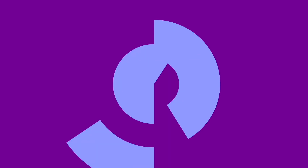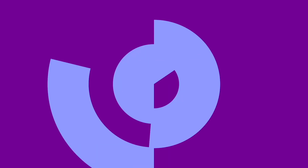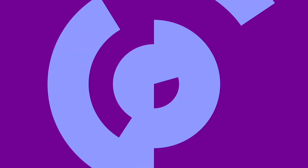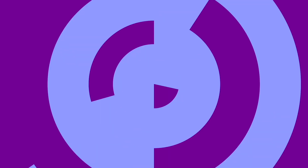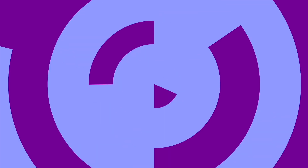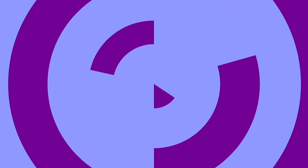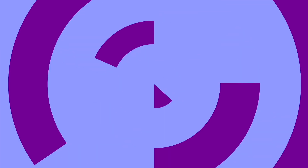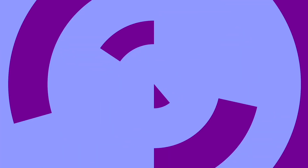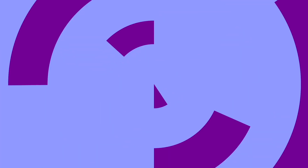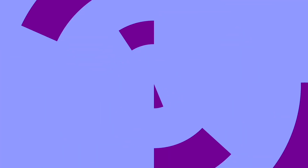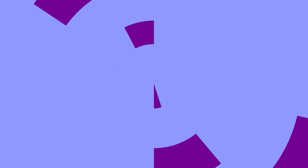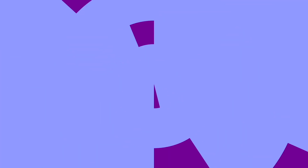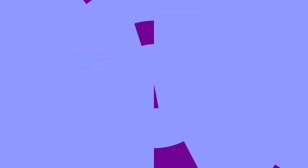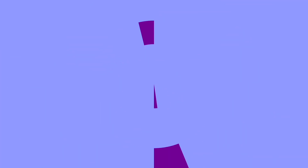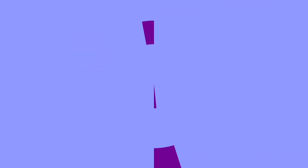Vamos a isso.